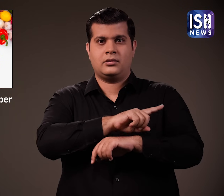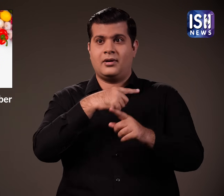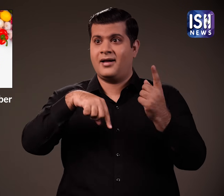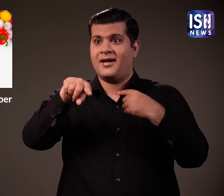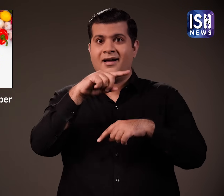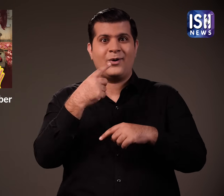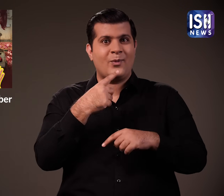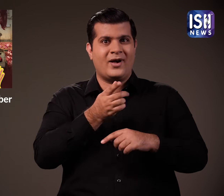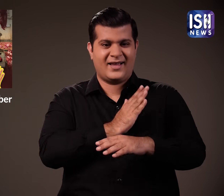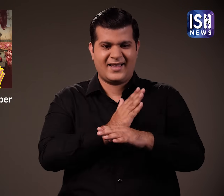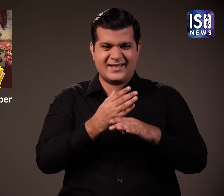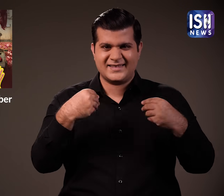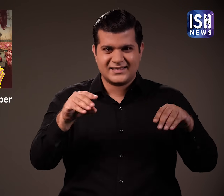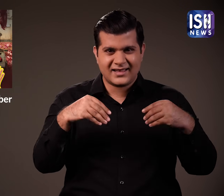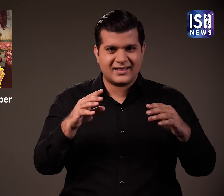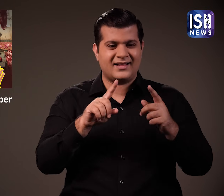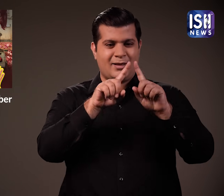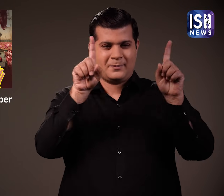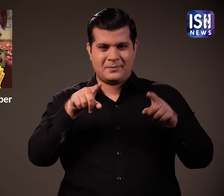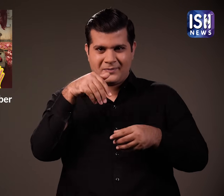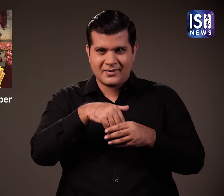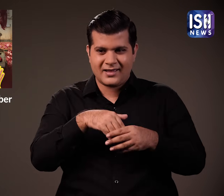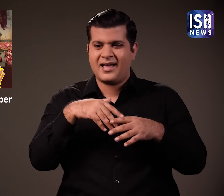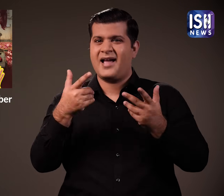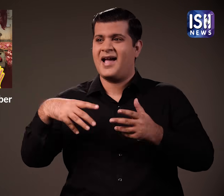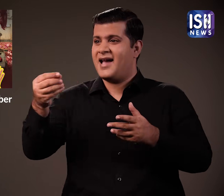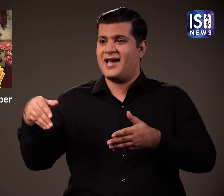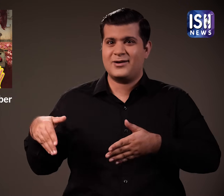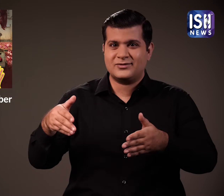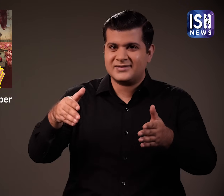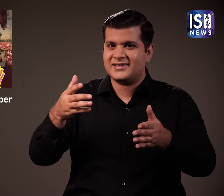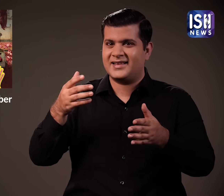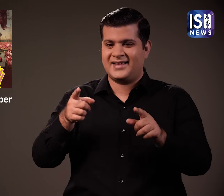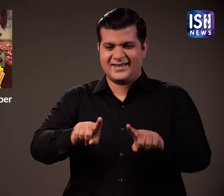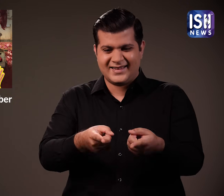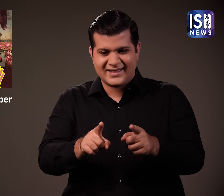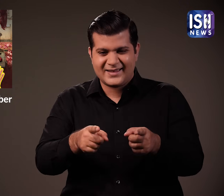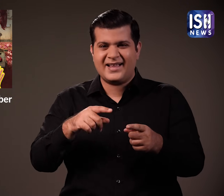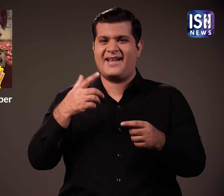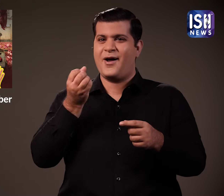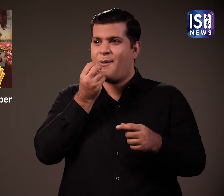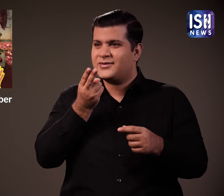25 नवेंबर को राज्य भर में सभी बुचर खाने मास्की दुकाने फेरी वाले रेस्टराण आड़ी बंद थे